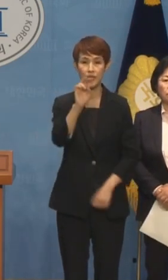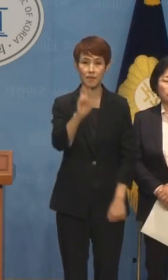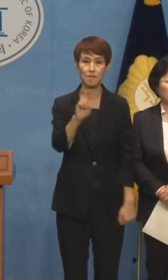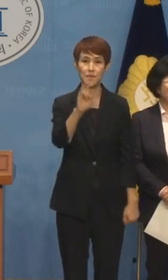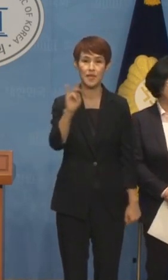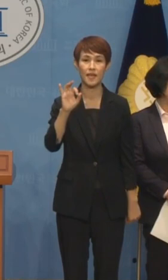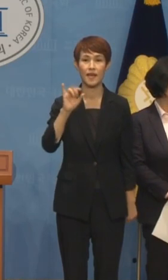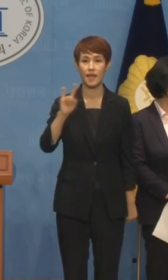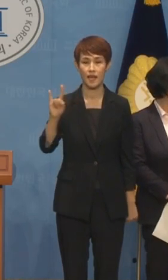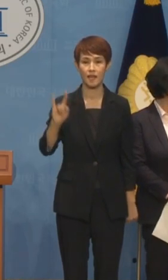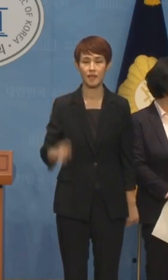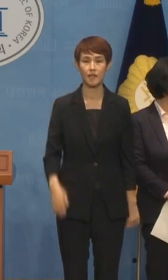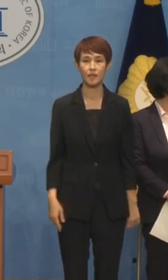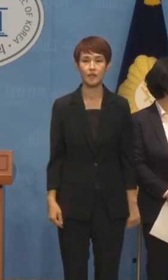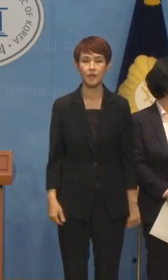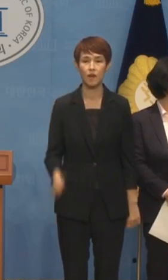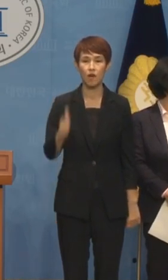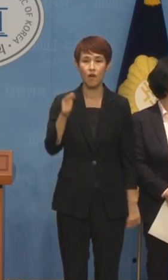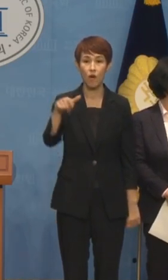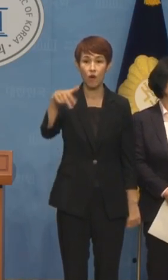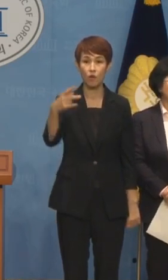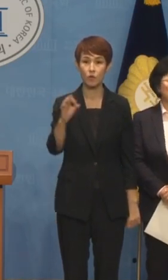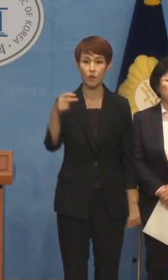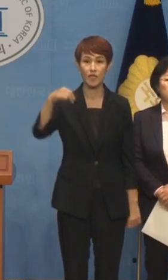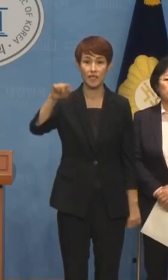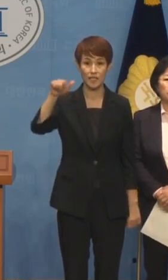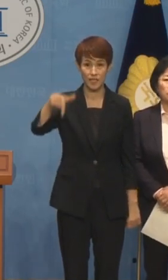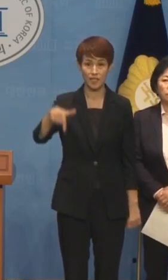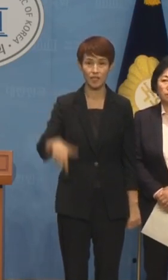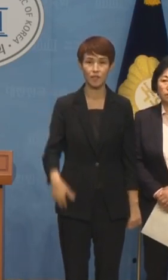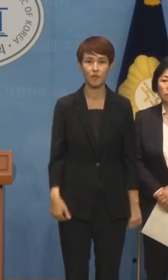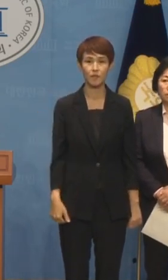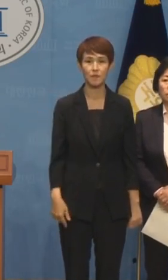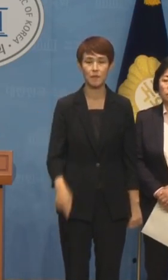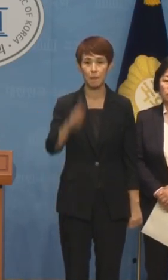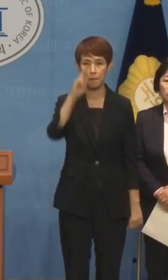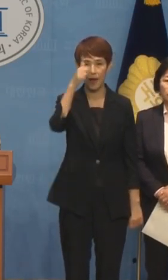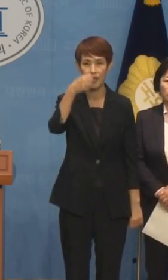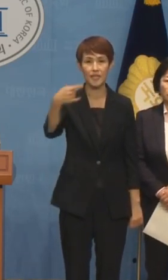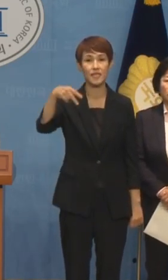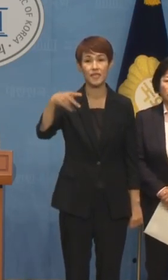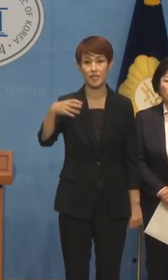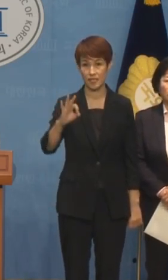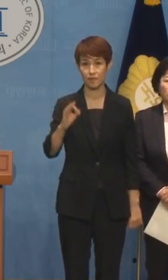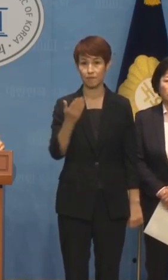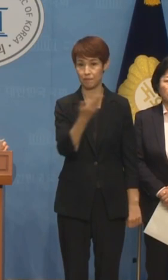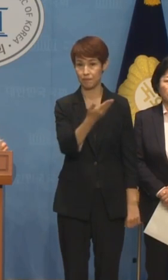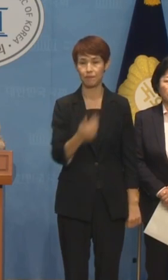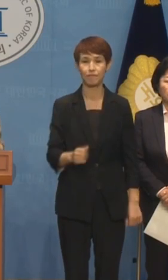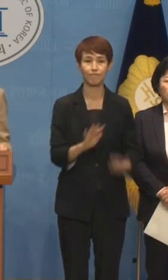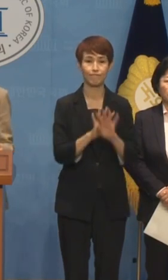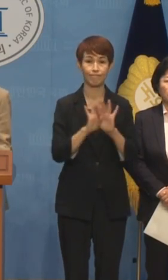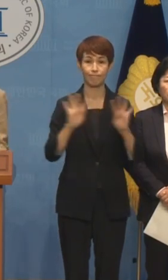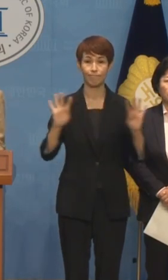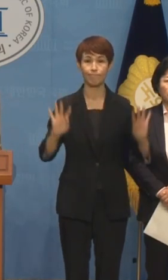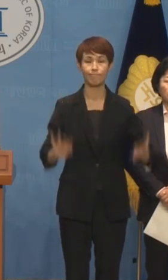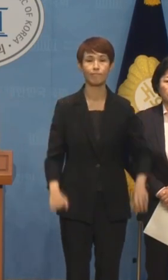의원님 오셨습니다. 허종식 의원님 오셨습니다. 그리고 박희승 의원님 오셨습니다. 예.